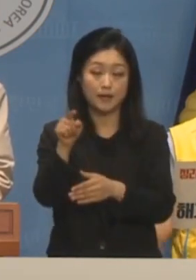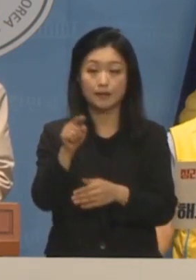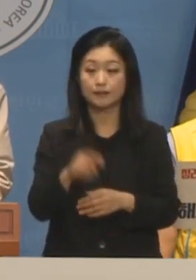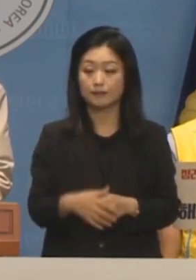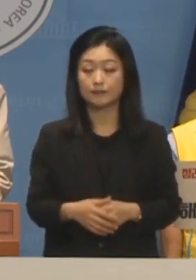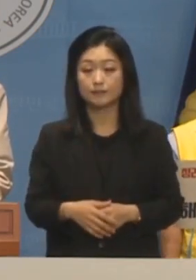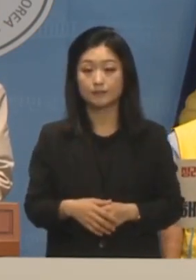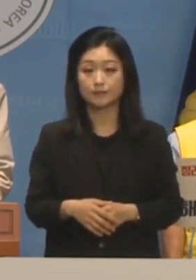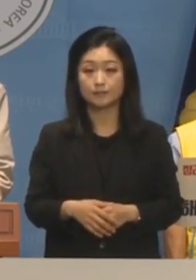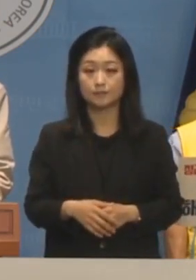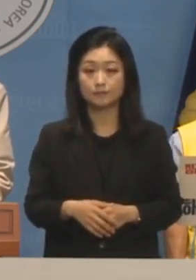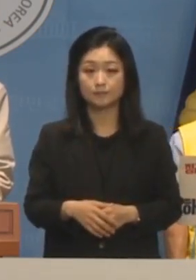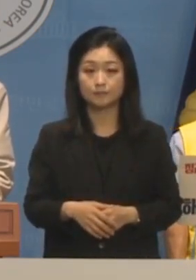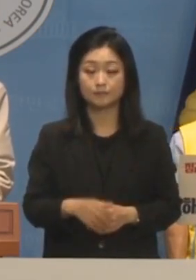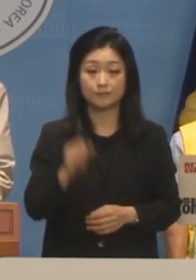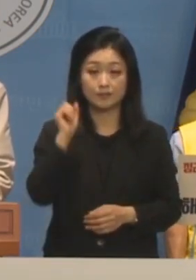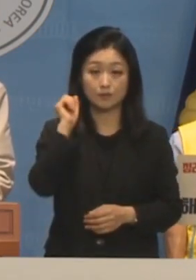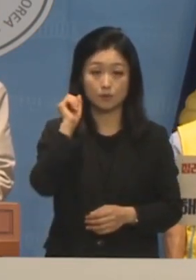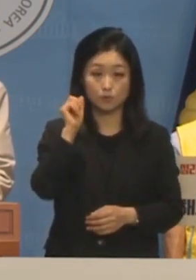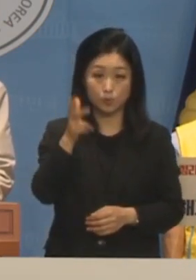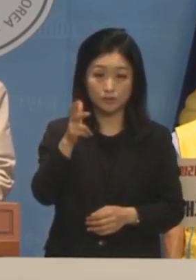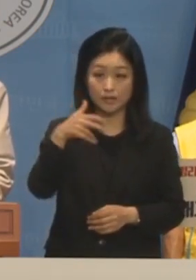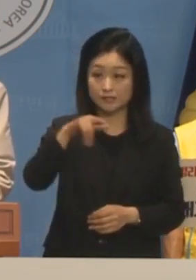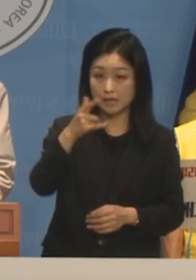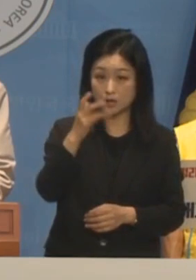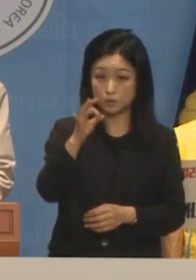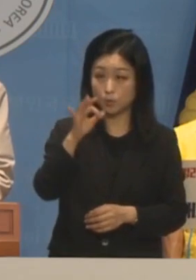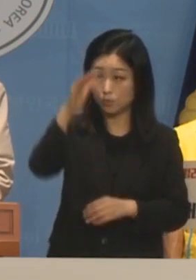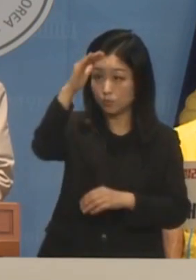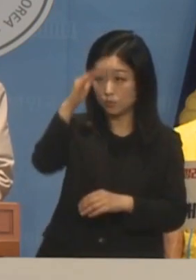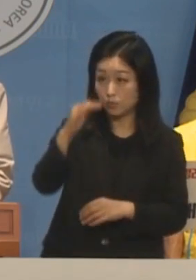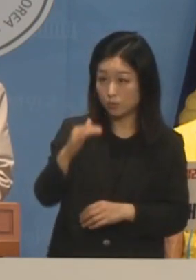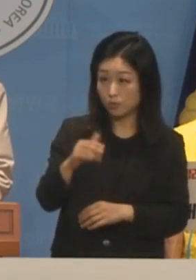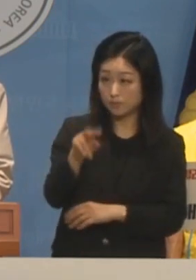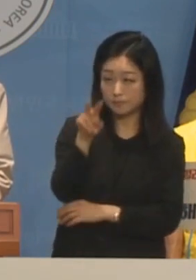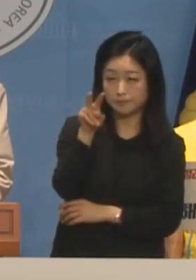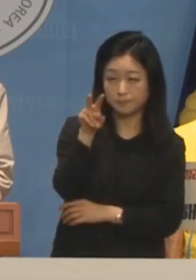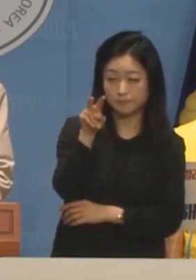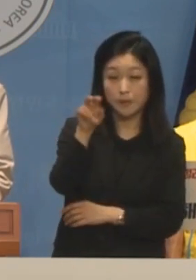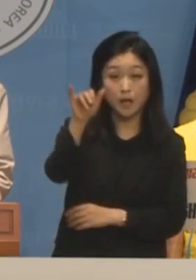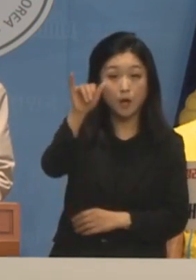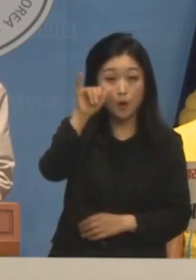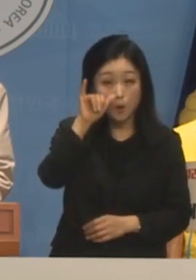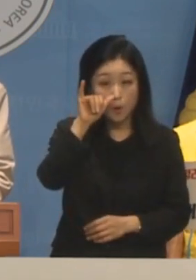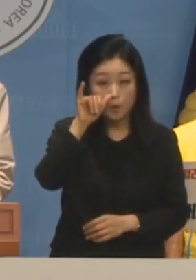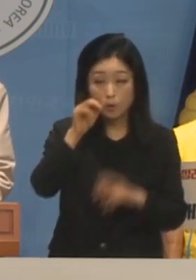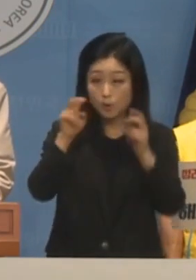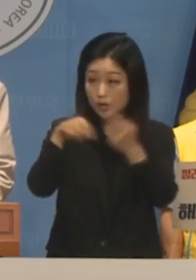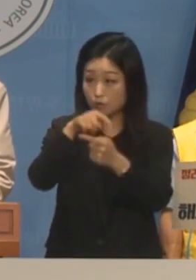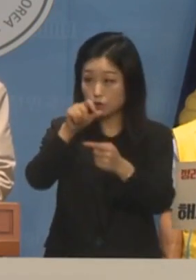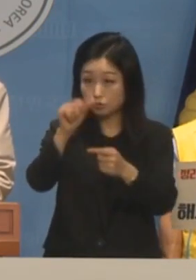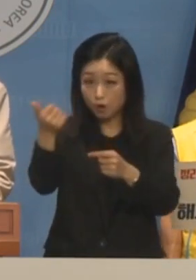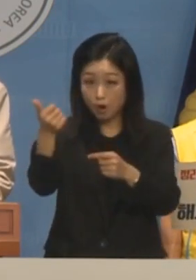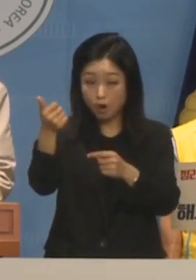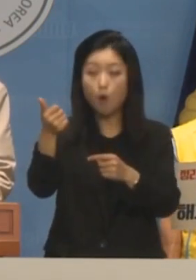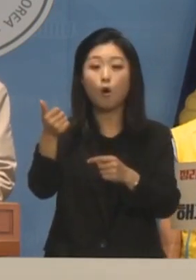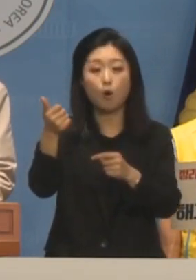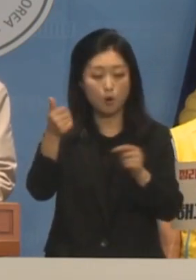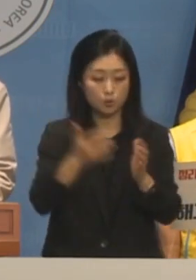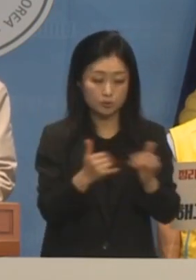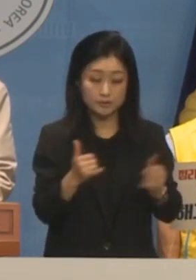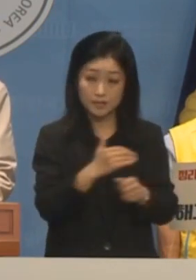수많은 사업자들이 세종호텔 사태를 유심히 지켜보고 있을 것입니다. 회사 사정이 어려워지면